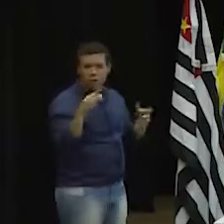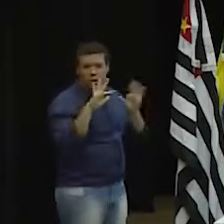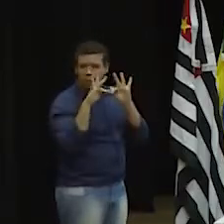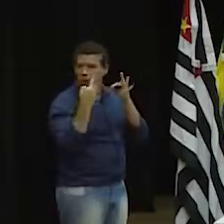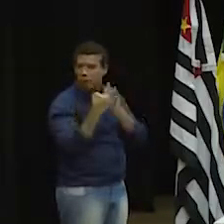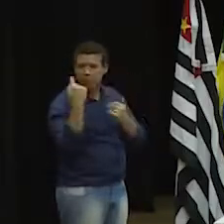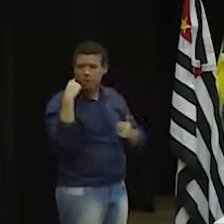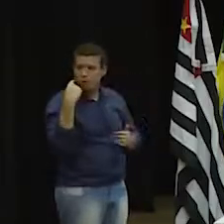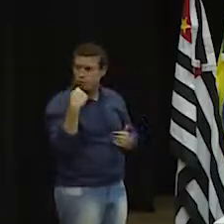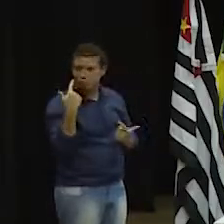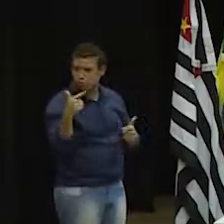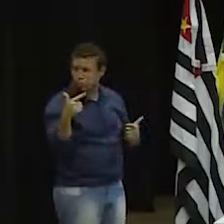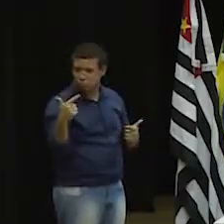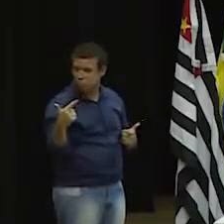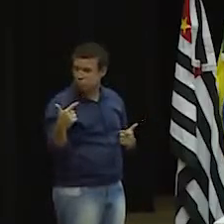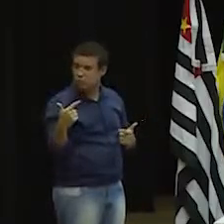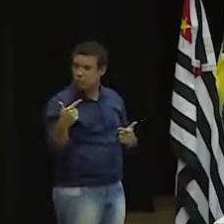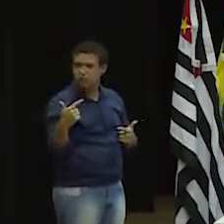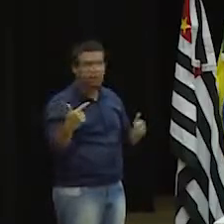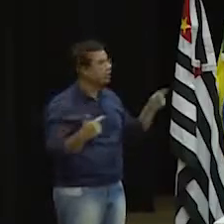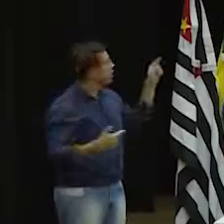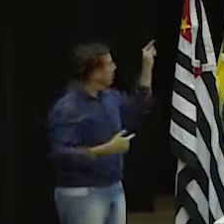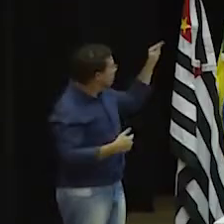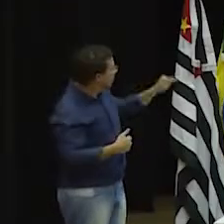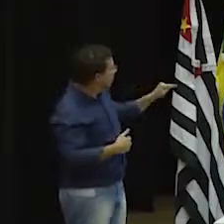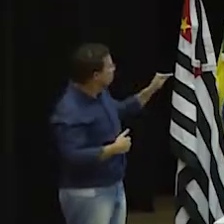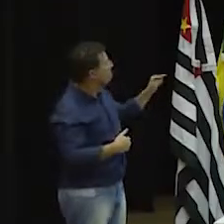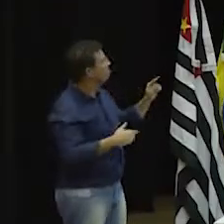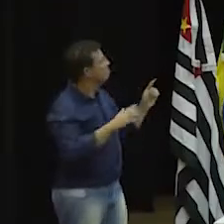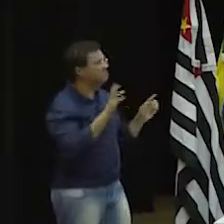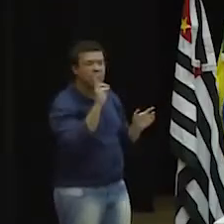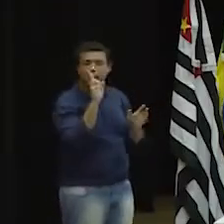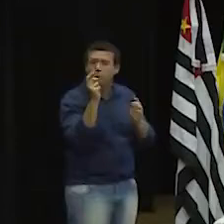bilíngues. Não havia família de surdos.